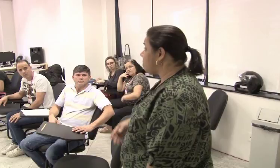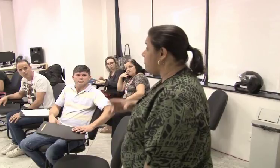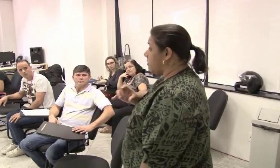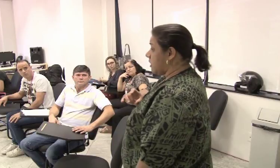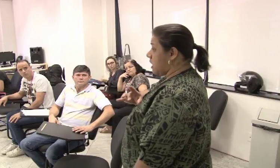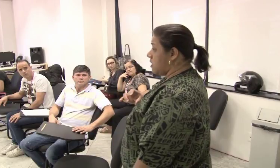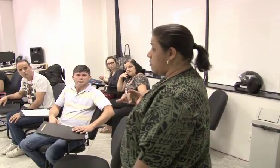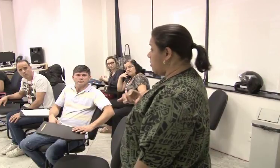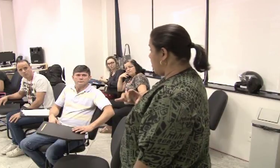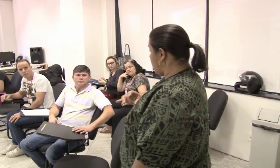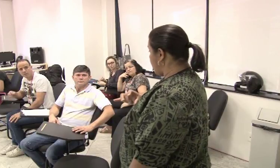Que isso?